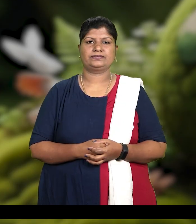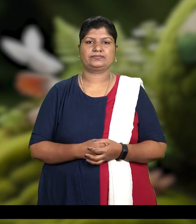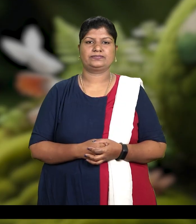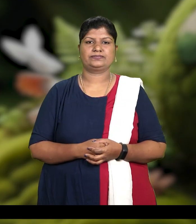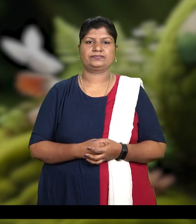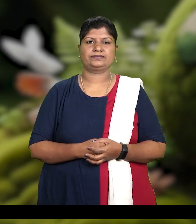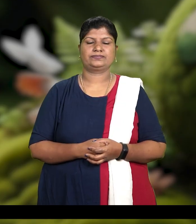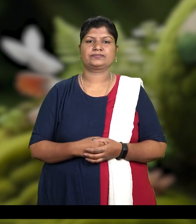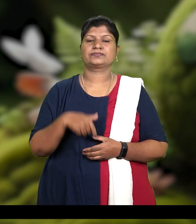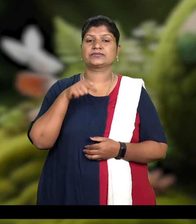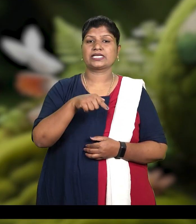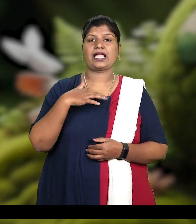शहरीकरणाच्या सतत प्रक्रियेमुळे